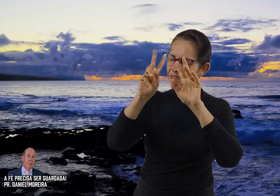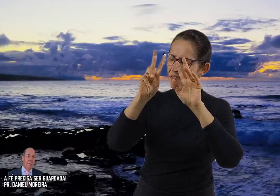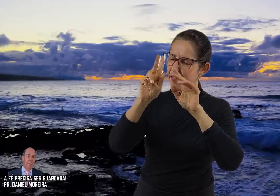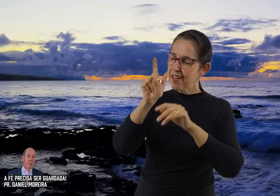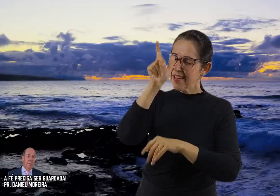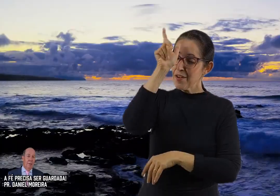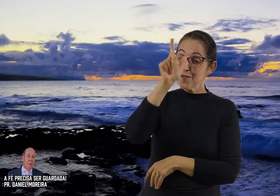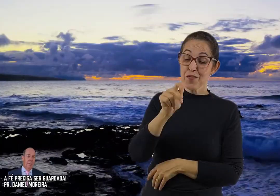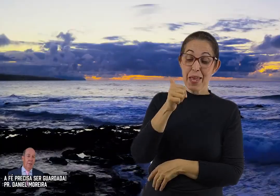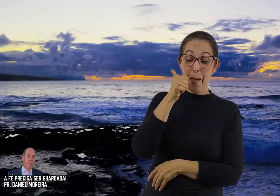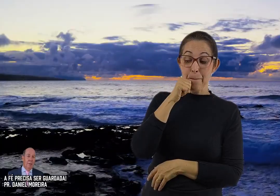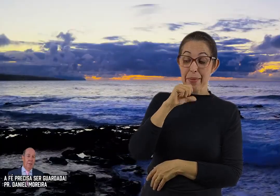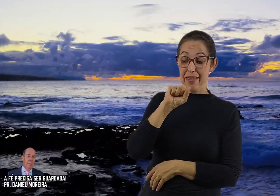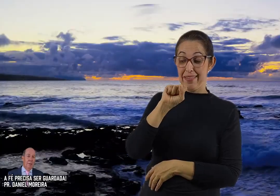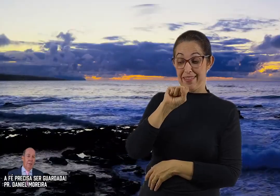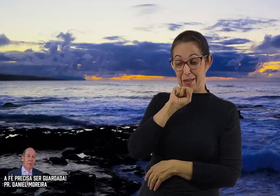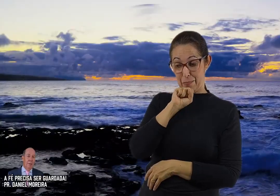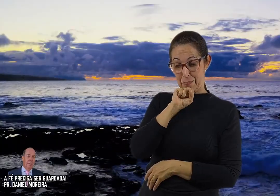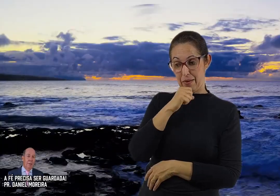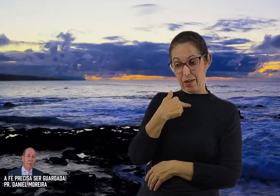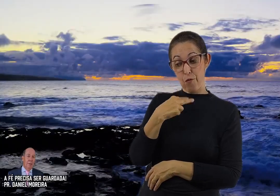Eu vi a minha mãe.